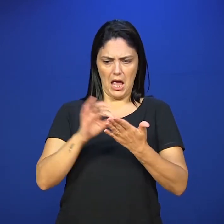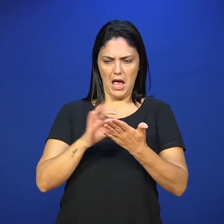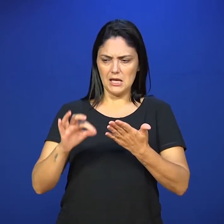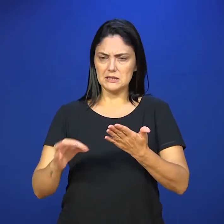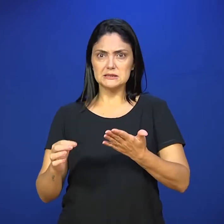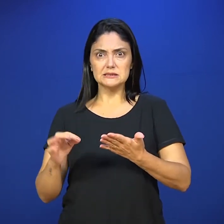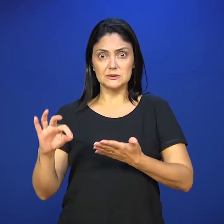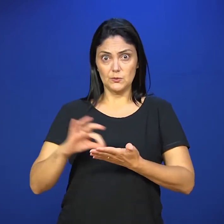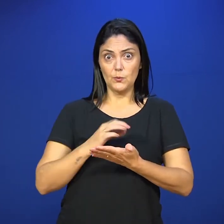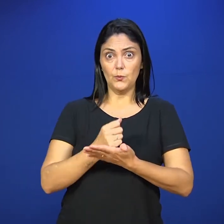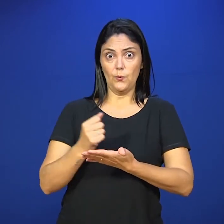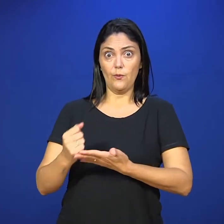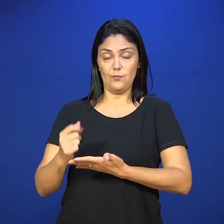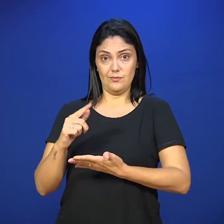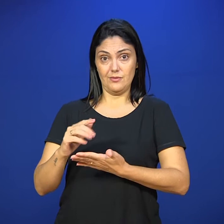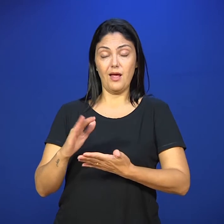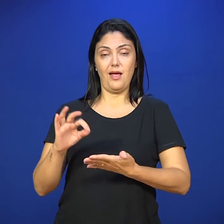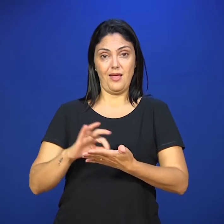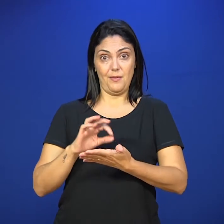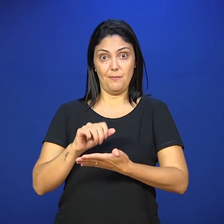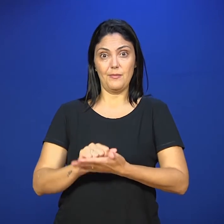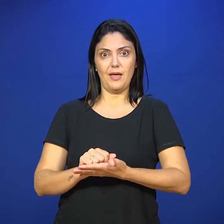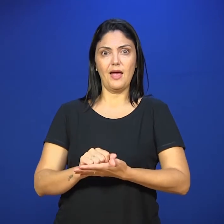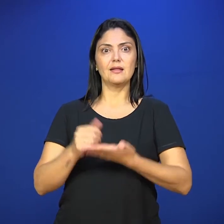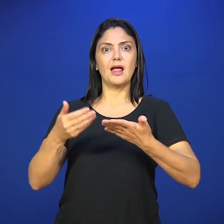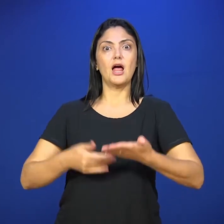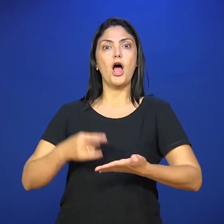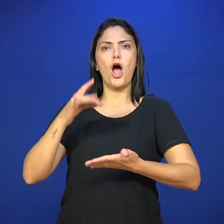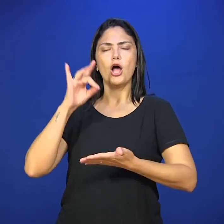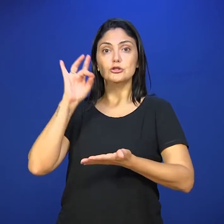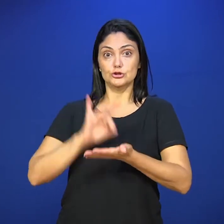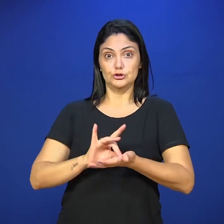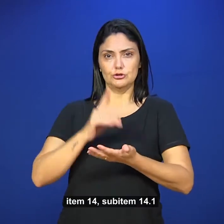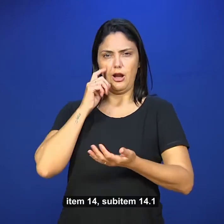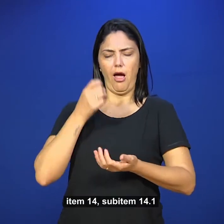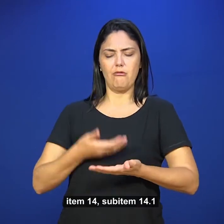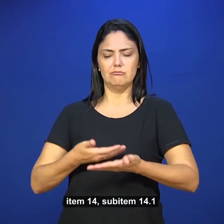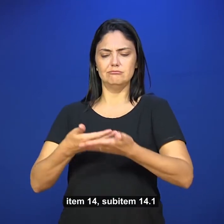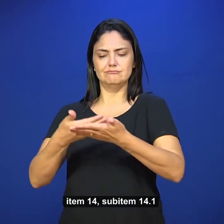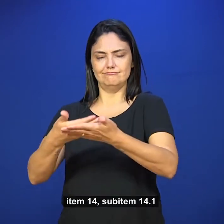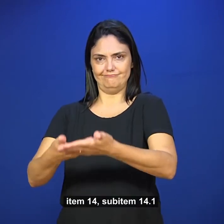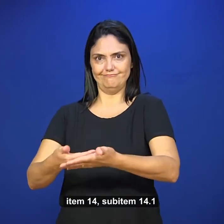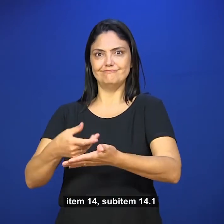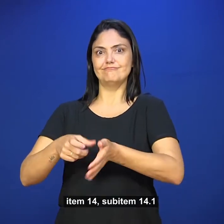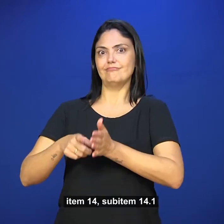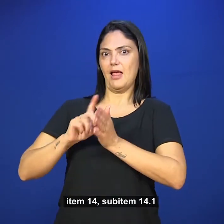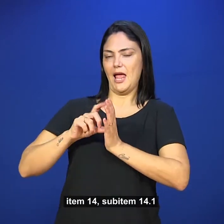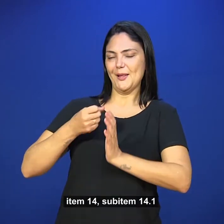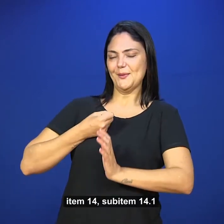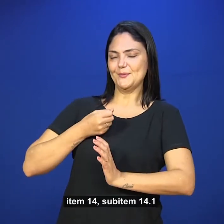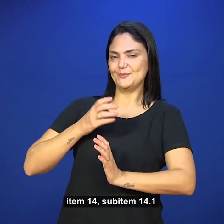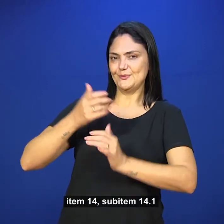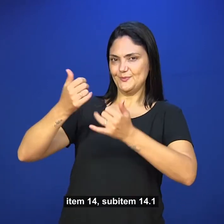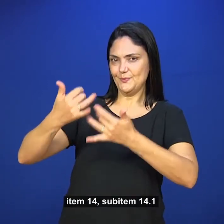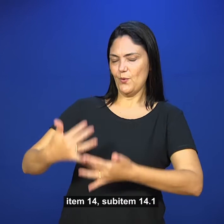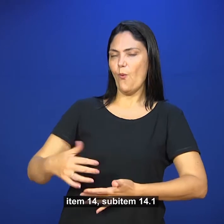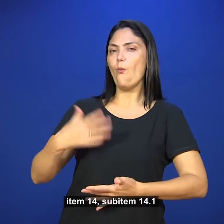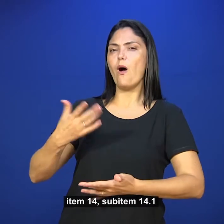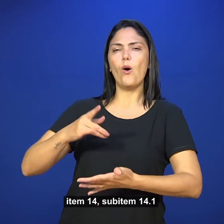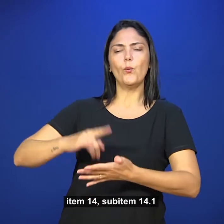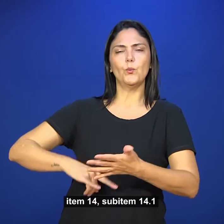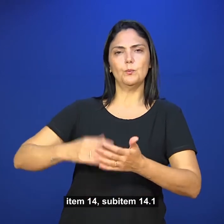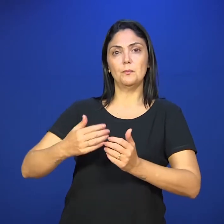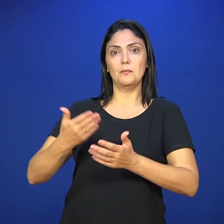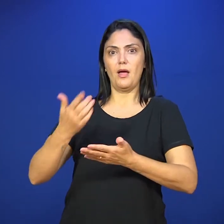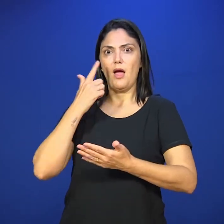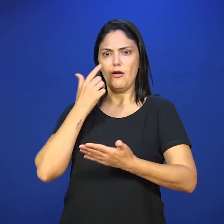assinaturas contratuais, deverá apresentar os documentos originais especificados no item 14, subitem